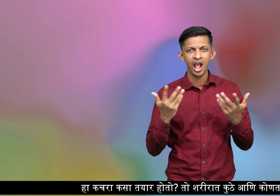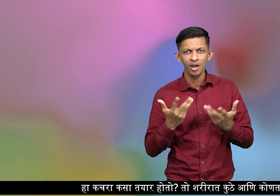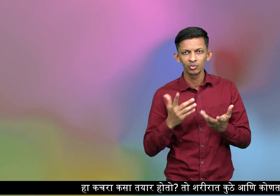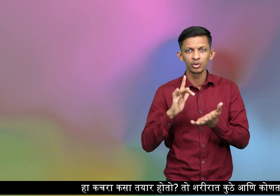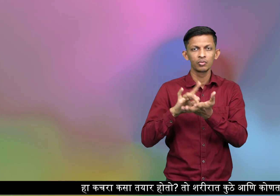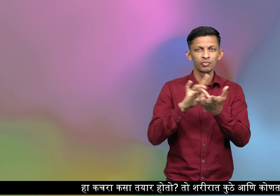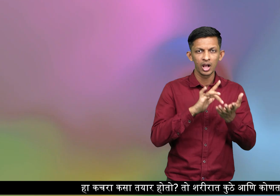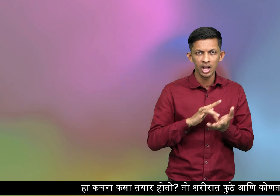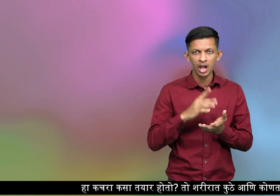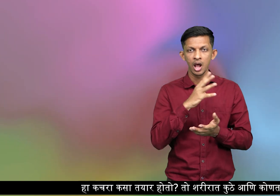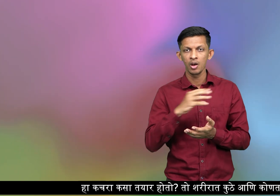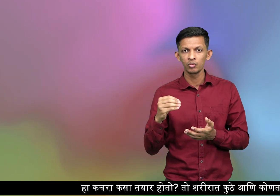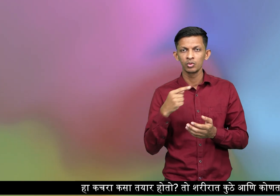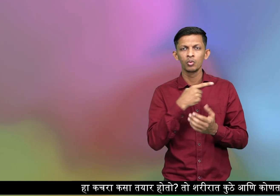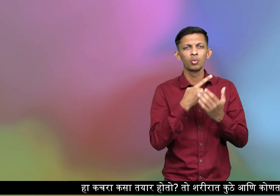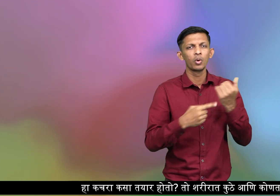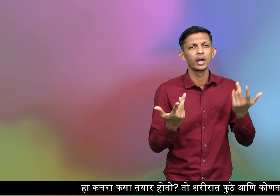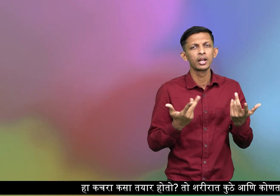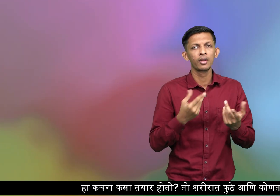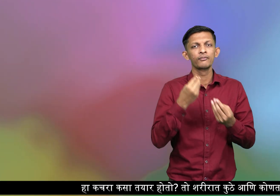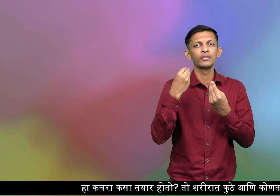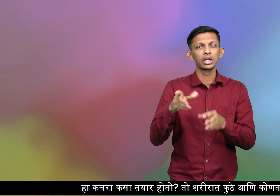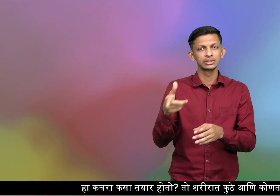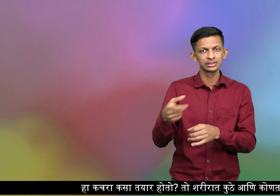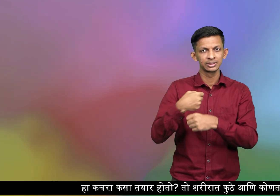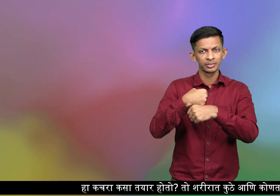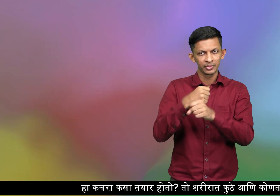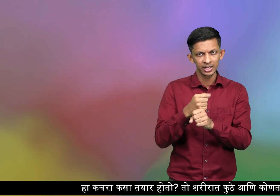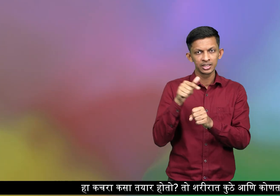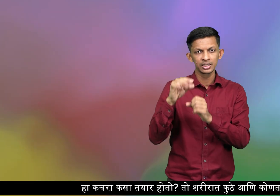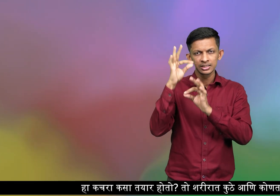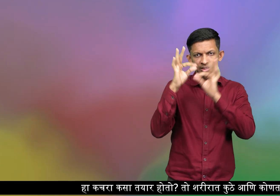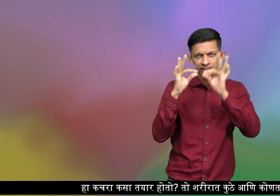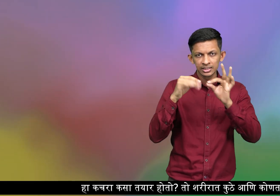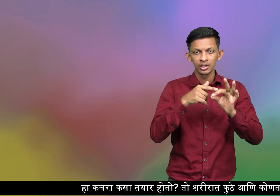हा कचरा कसा तयार होतो? तो शरीरात कुठे आणि कोणता असतो?